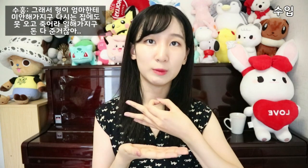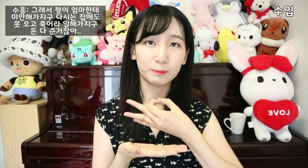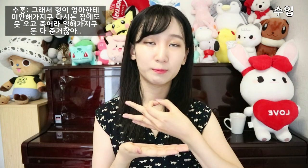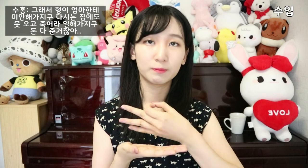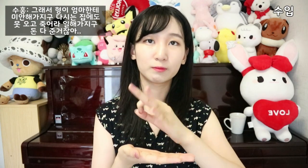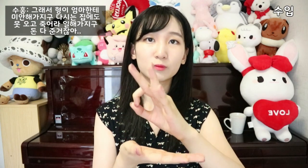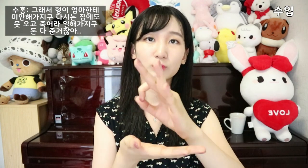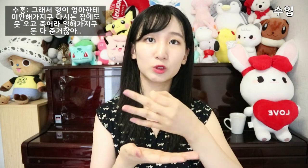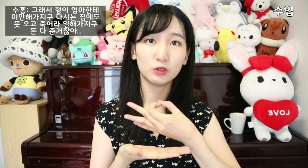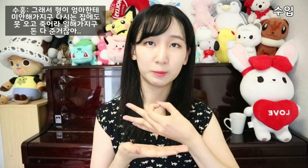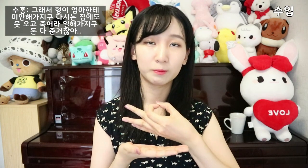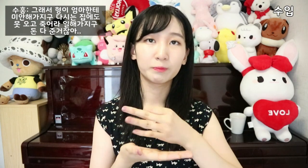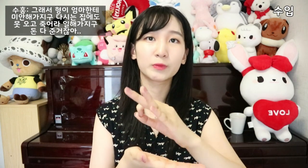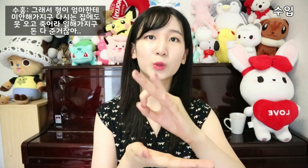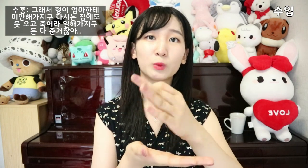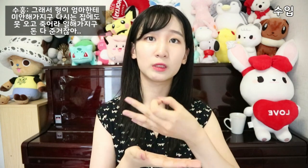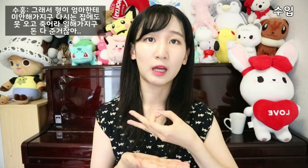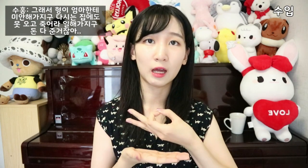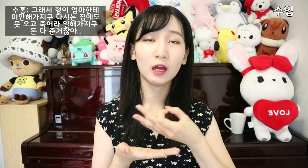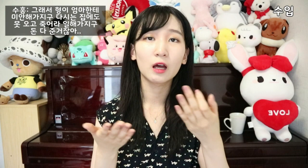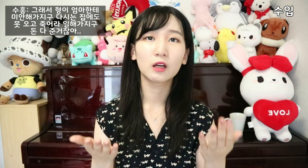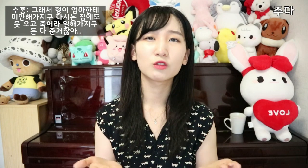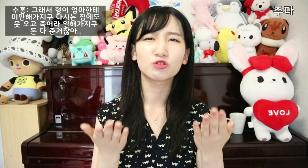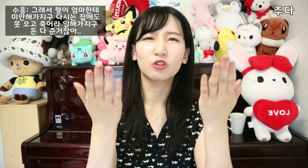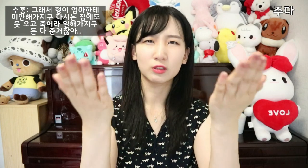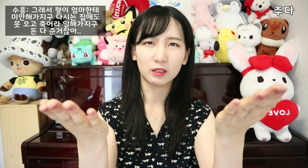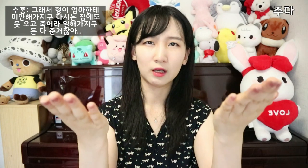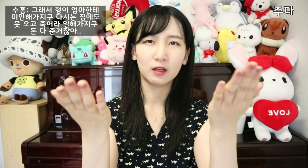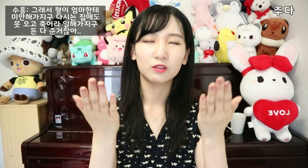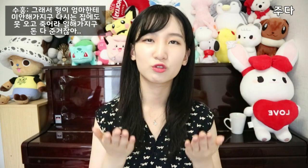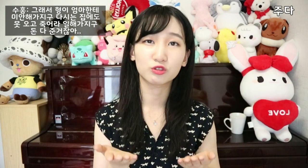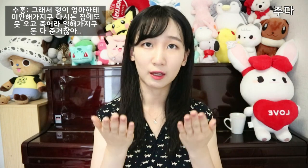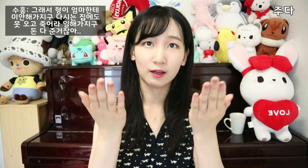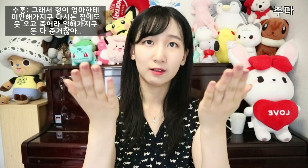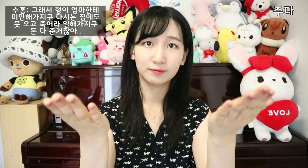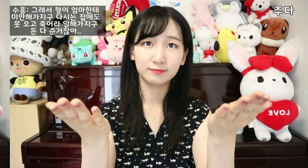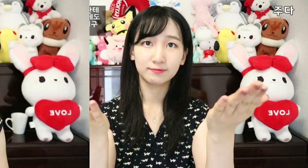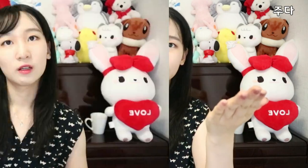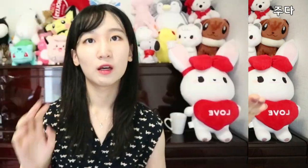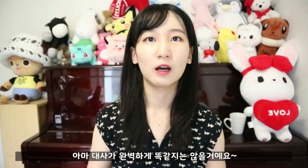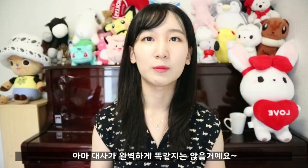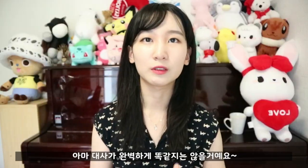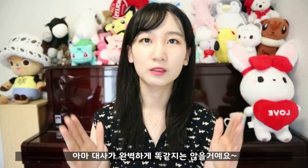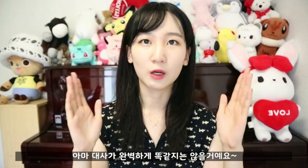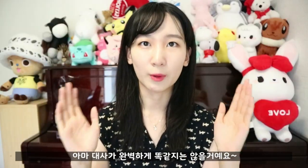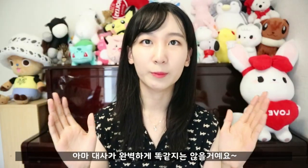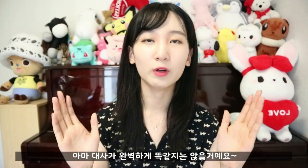수입. 수입. 돈을 다 준 거잖아. 주다. 아마 대사가